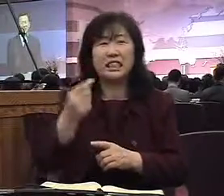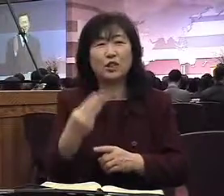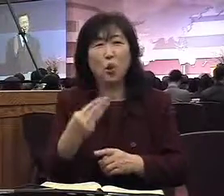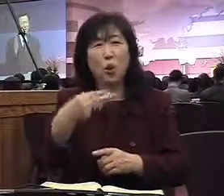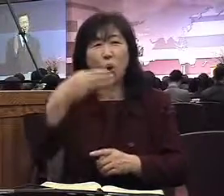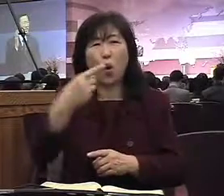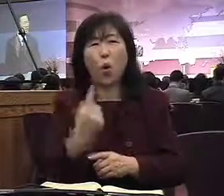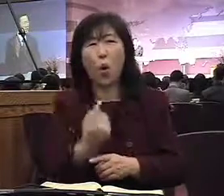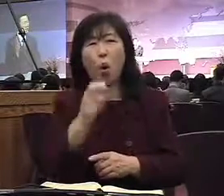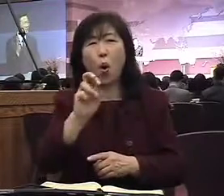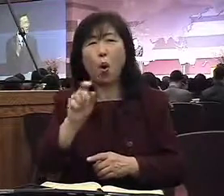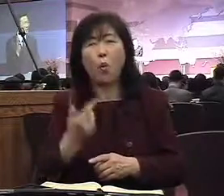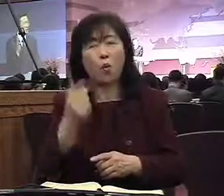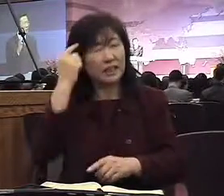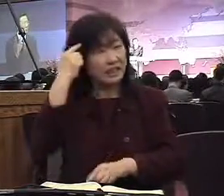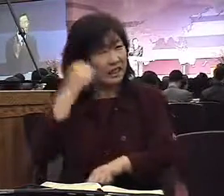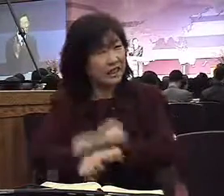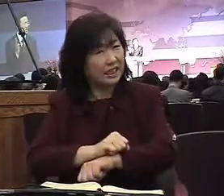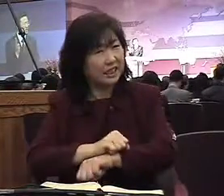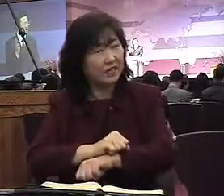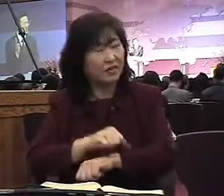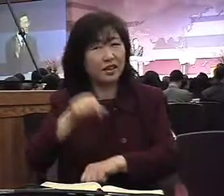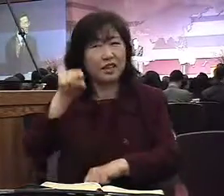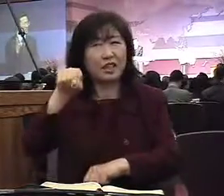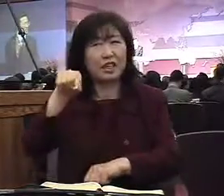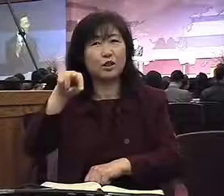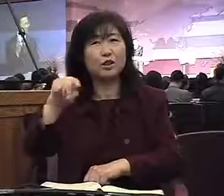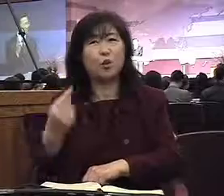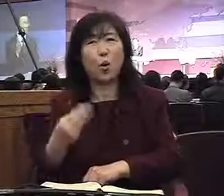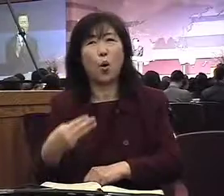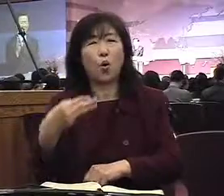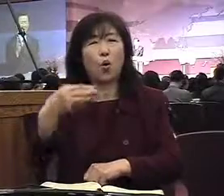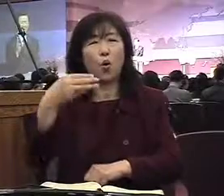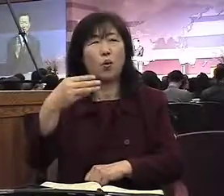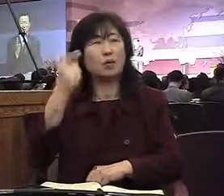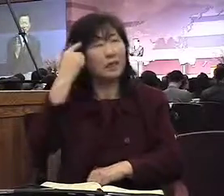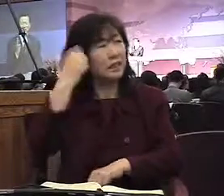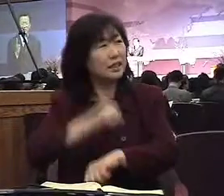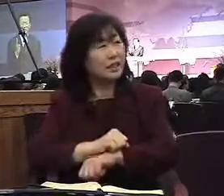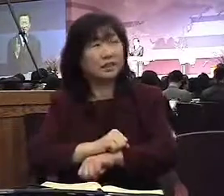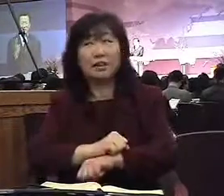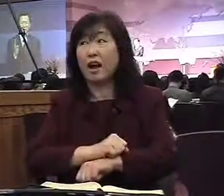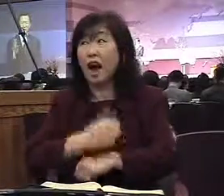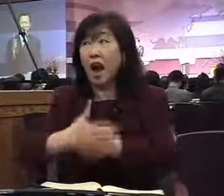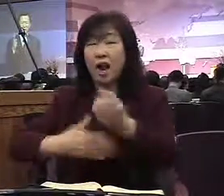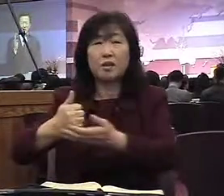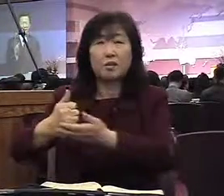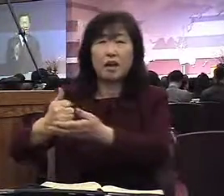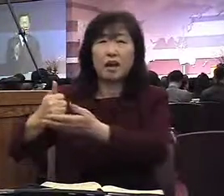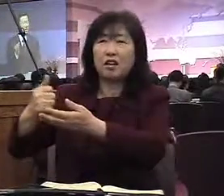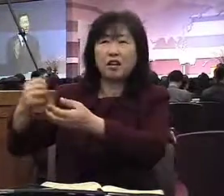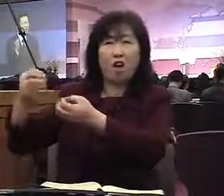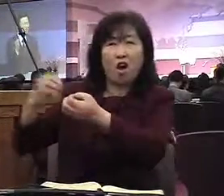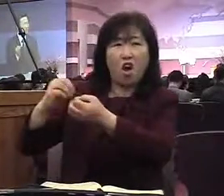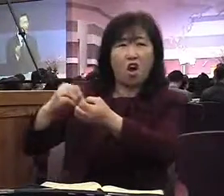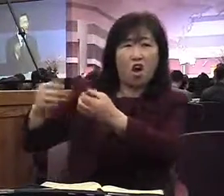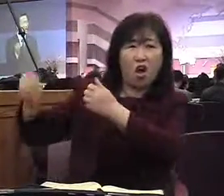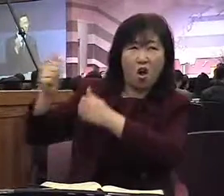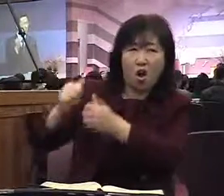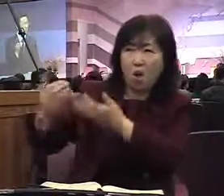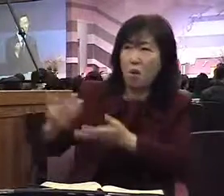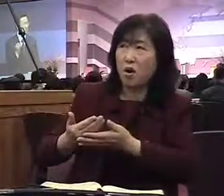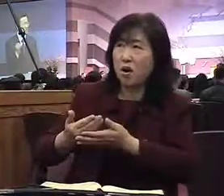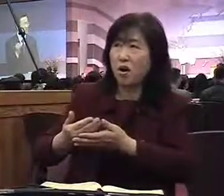벌써 지혜로도 전무후무한 그런 큰 지혜를 하나님께 선물로 받았죠. 또 명예,